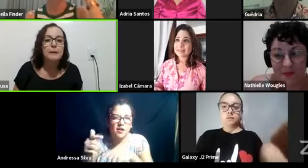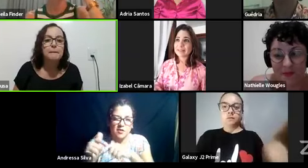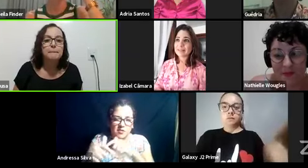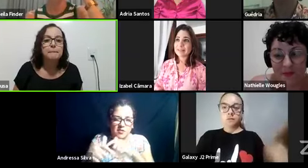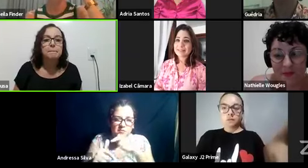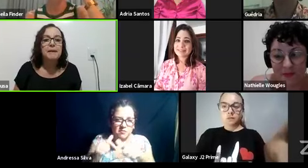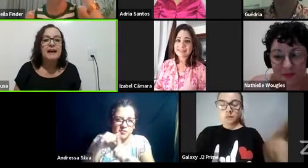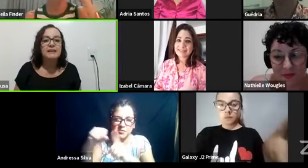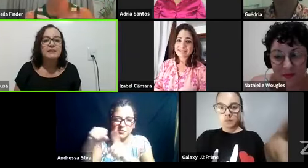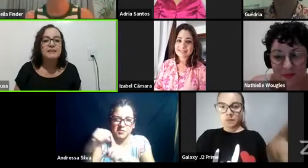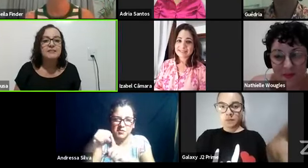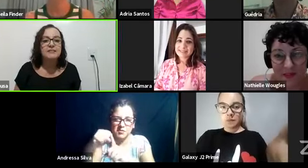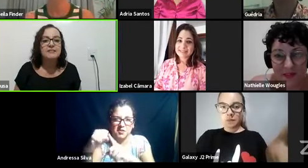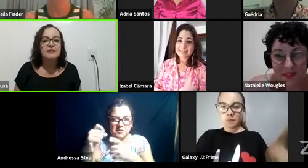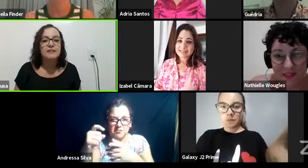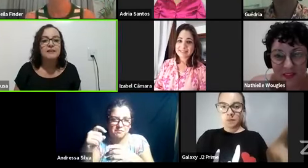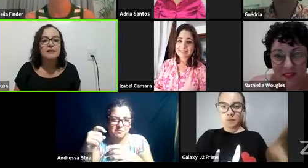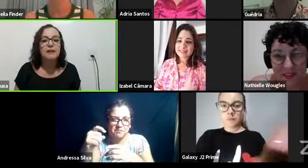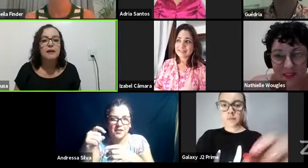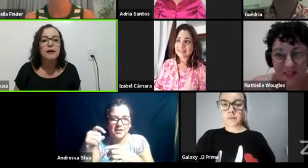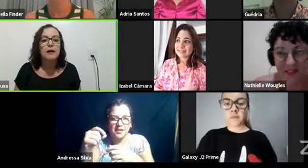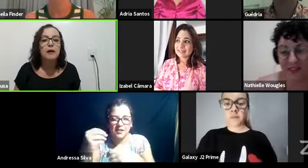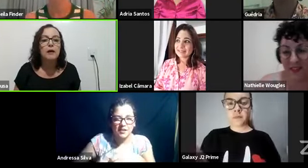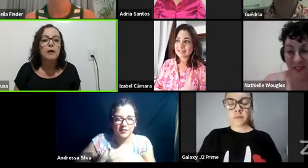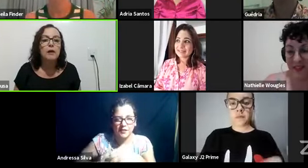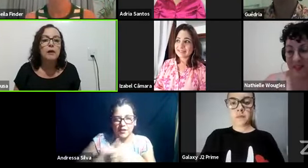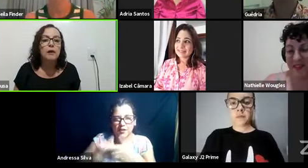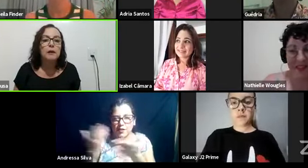coisa. Mas...